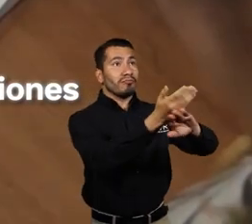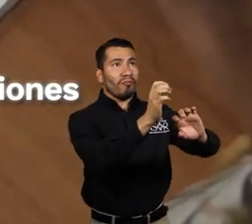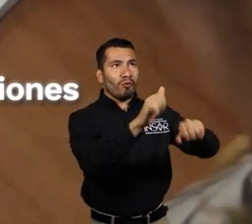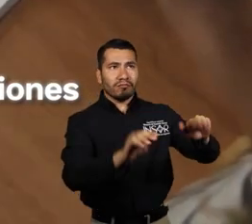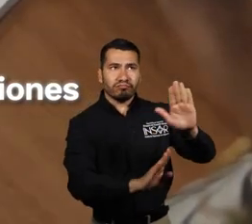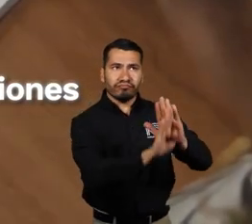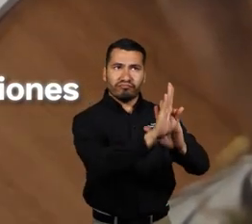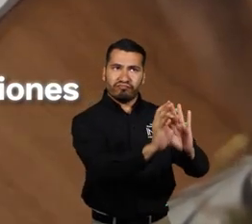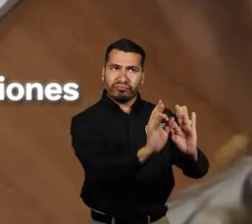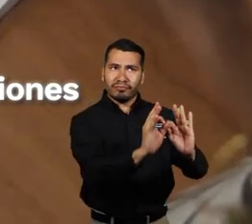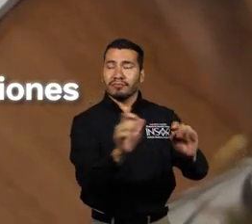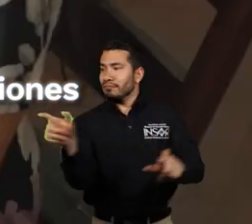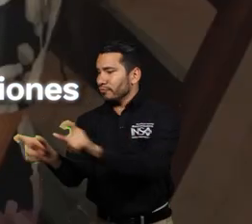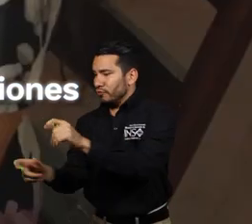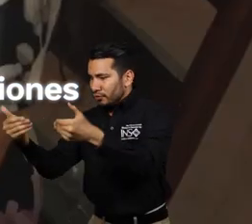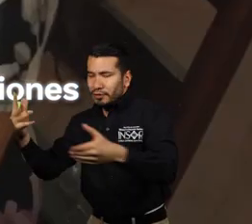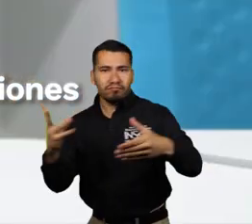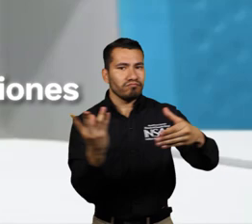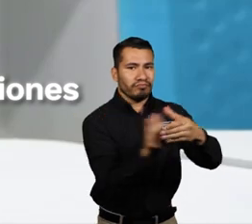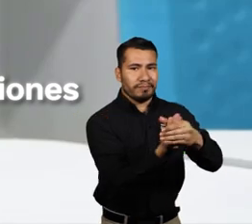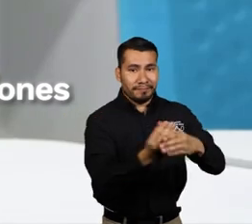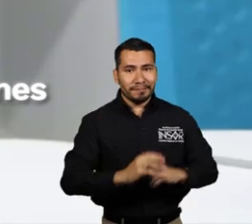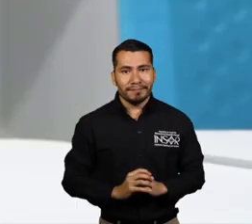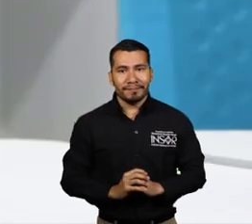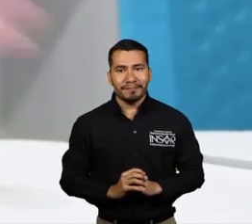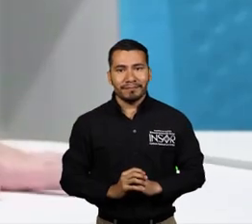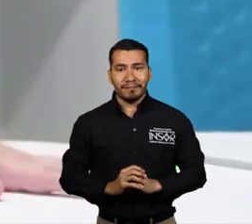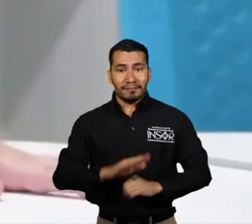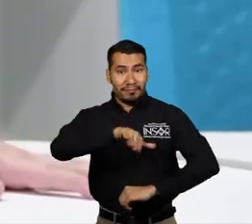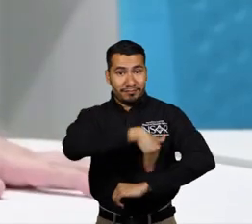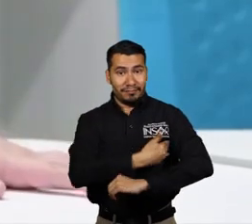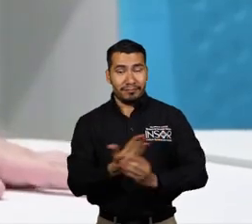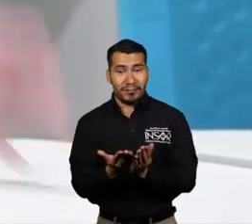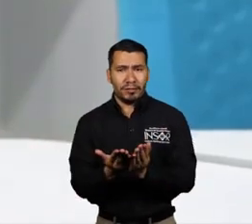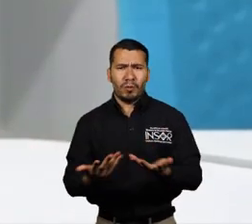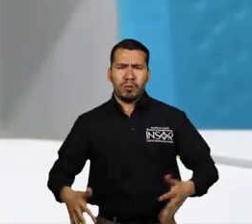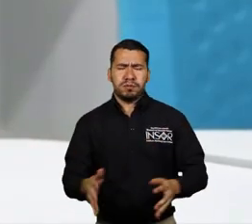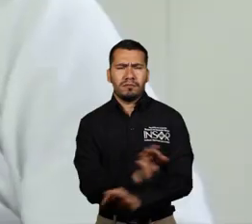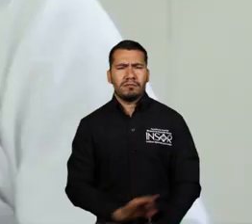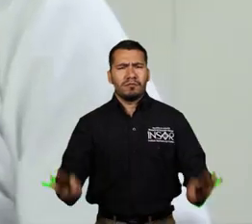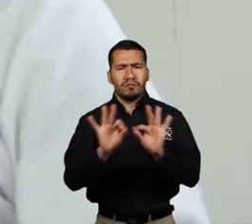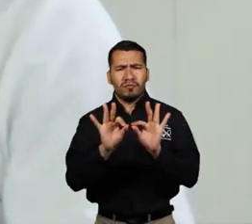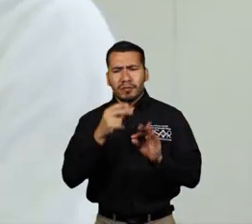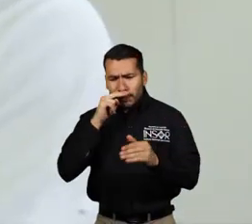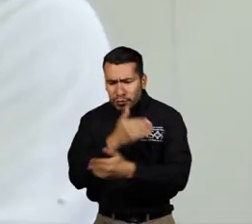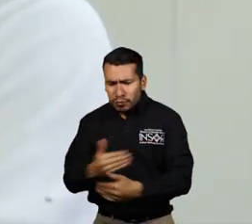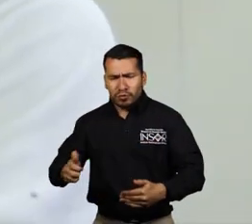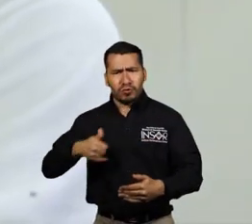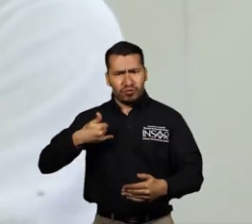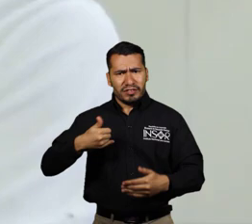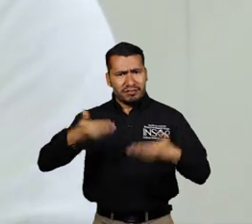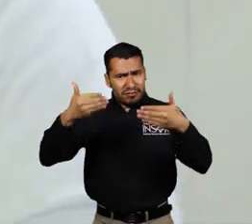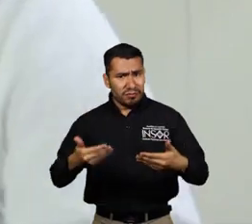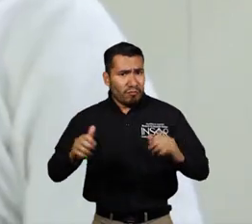para registro calificado y avances en inclusión de personas en condición de discapacidad para el ministerio de educación es importante